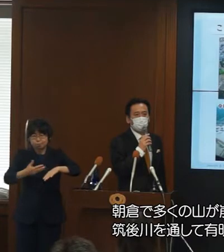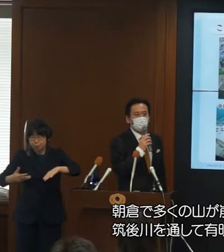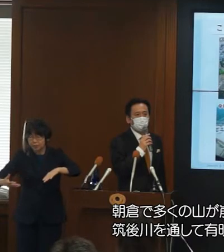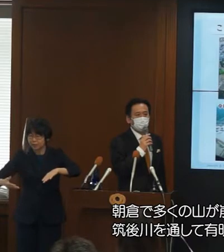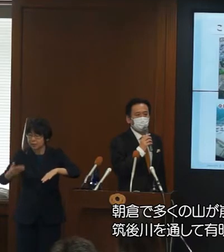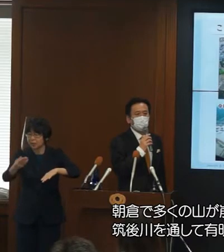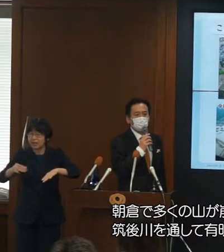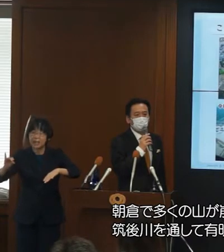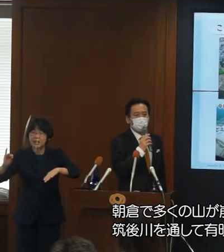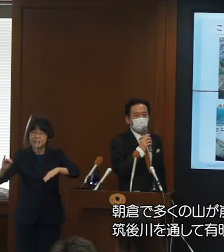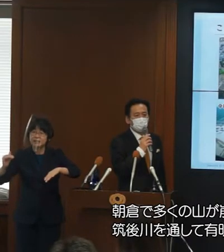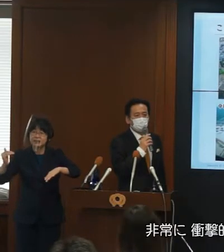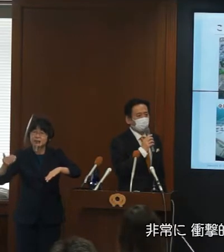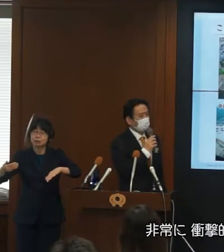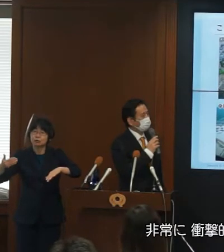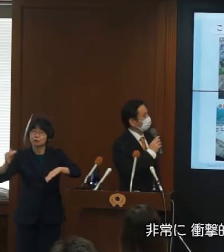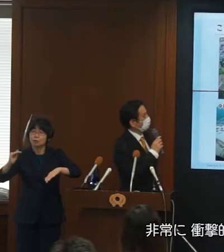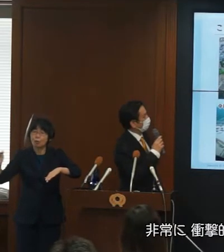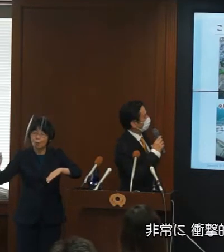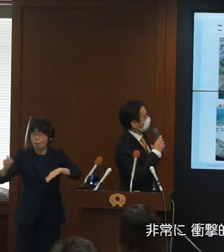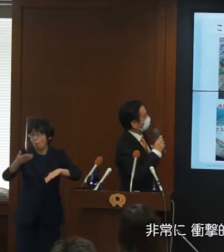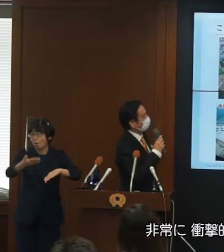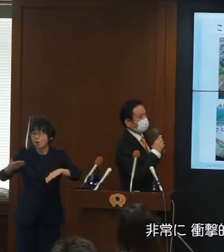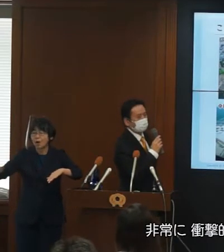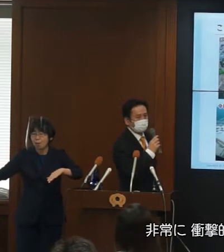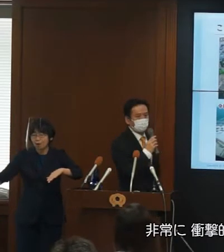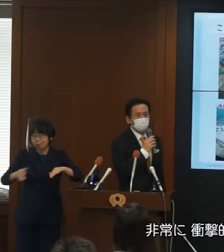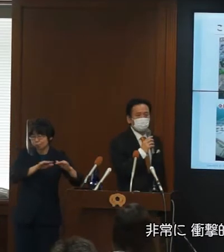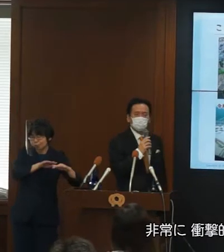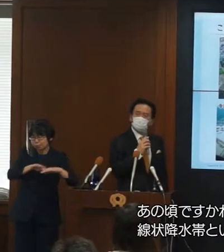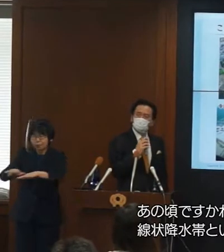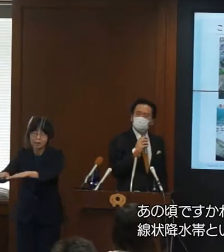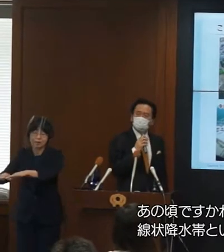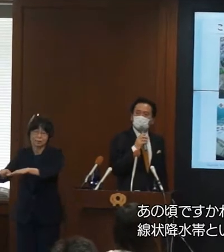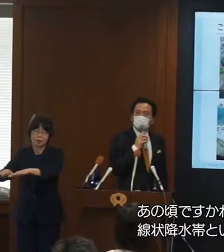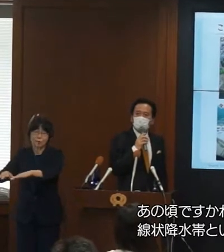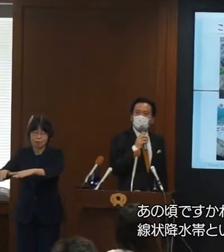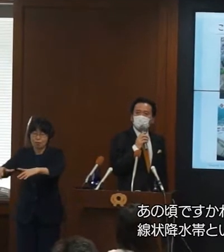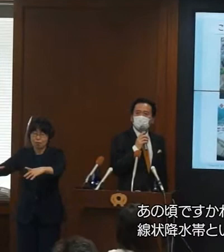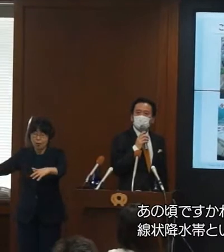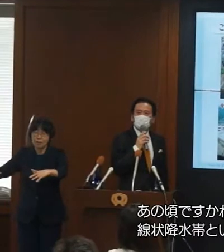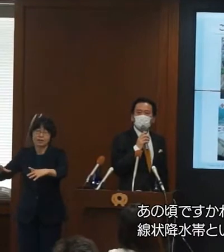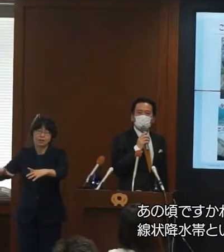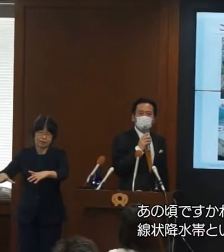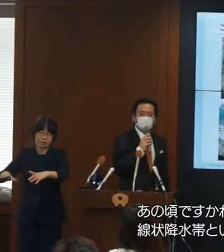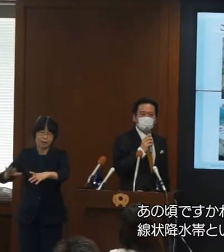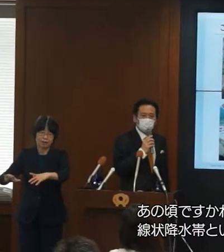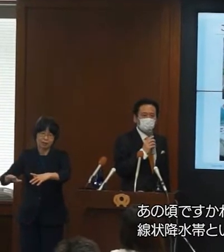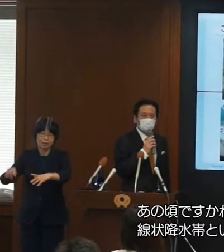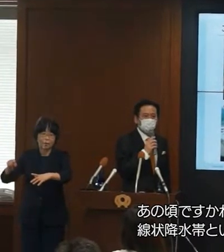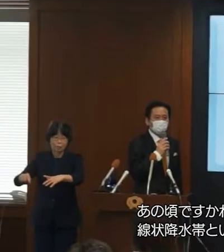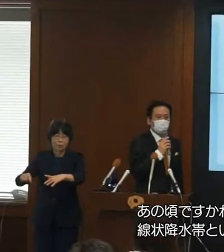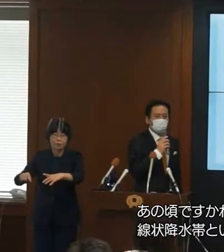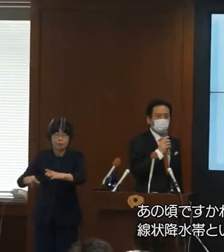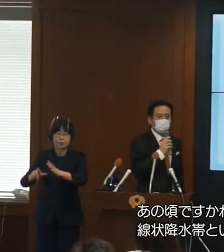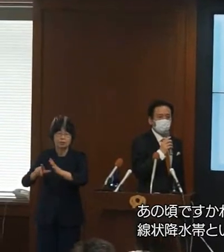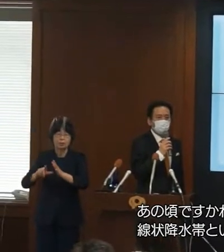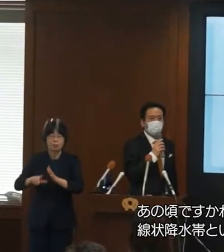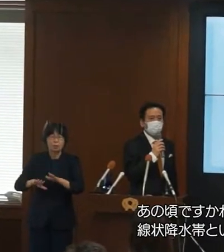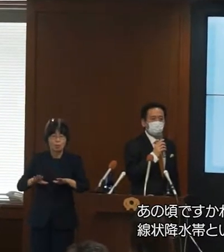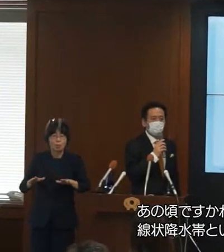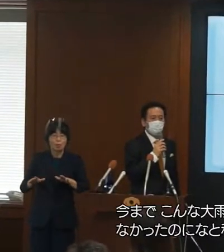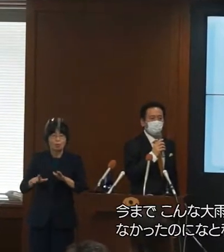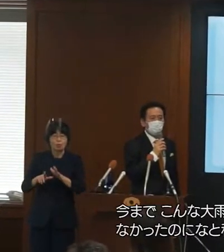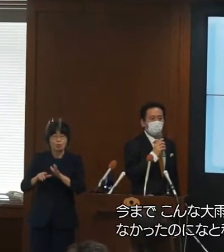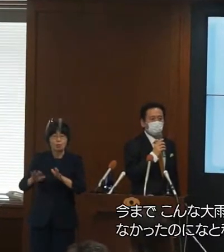を埋めたというのは非常に衝撃的だったわけです。あの頃ですかね、線状降水帯という言葉が